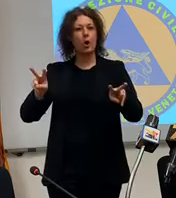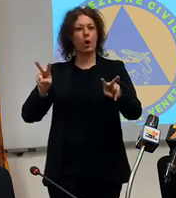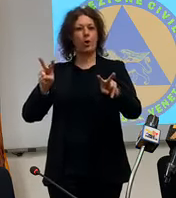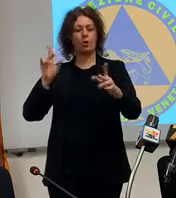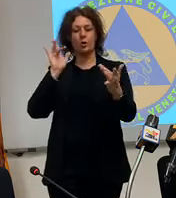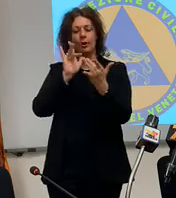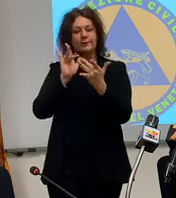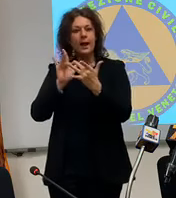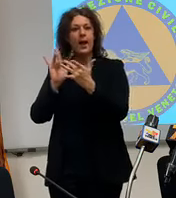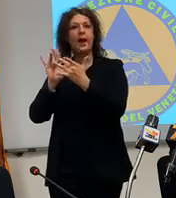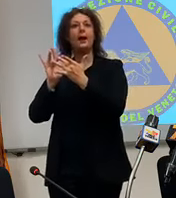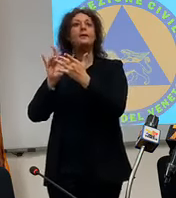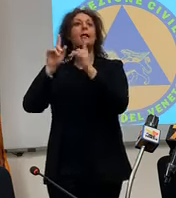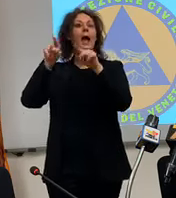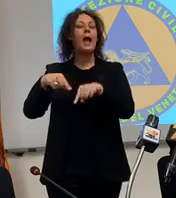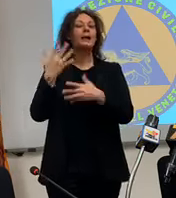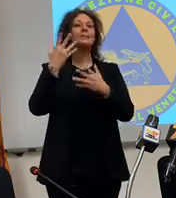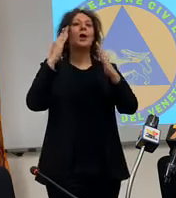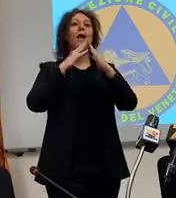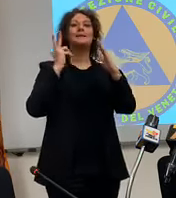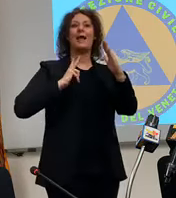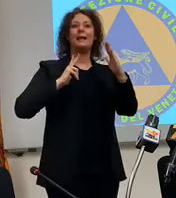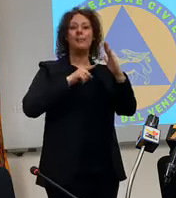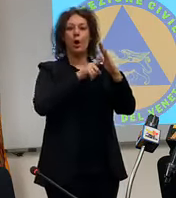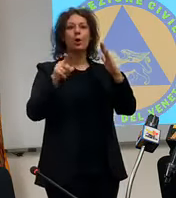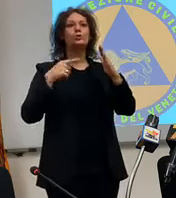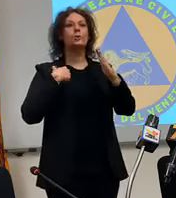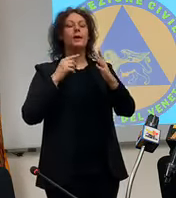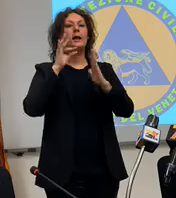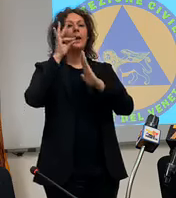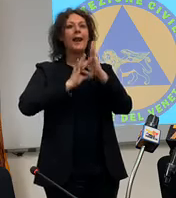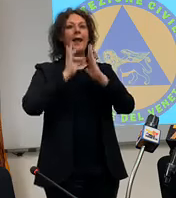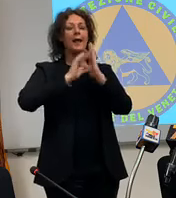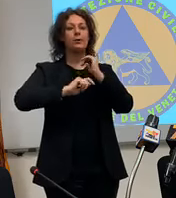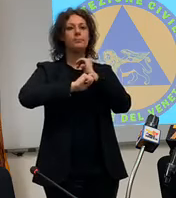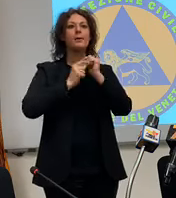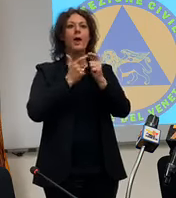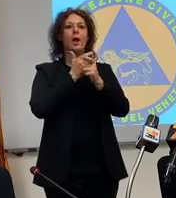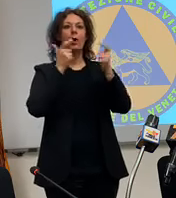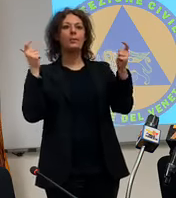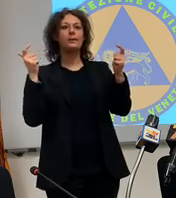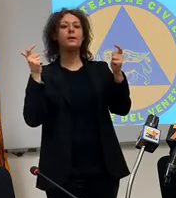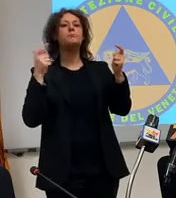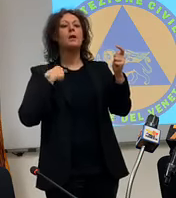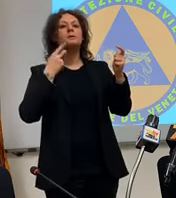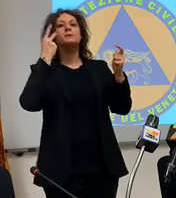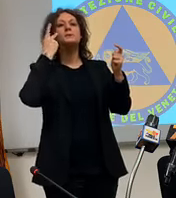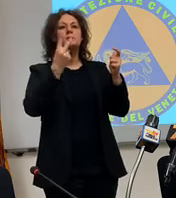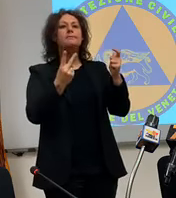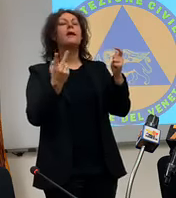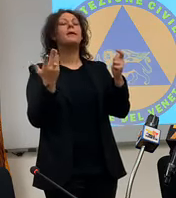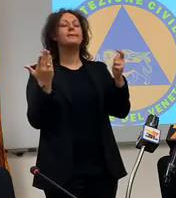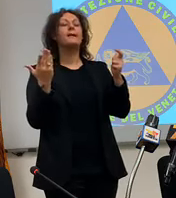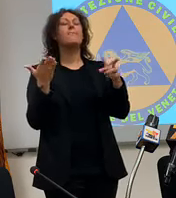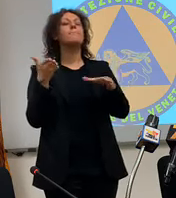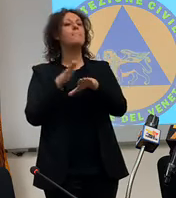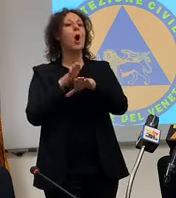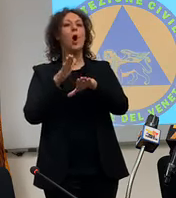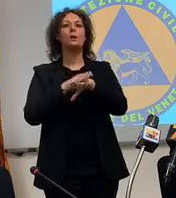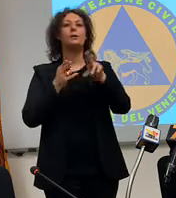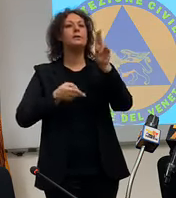all'interno delle strutture residenziali vediamo che è la la maggiore mortalità Insomma si concentra Ma